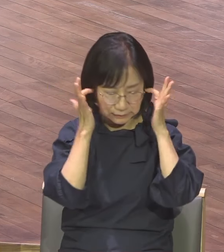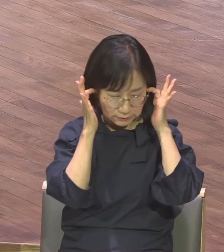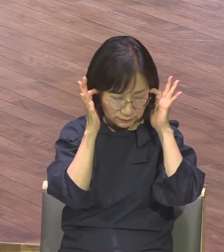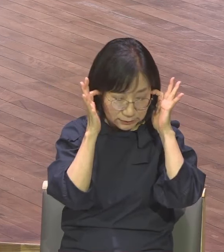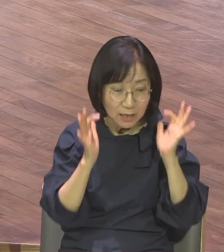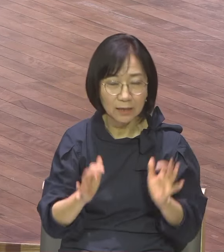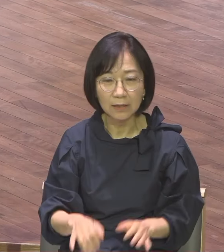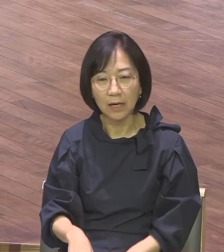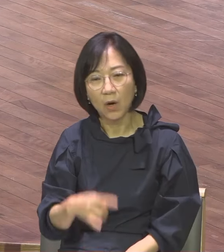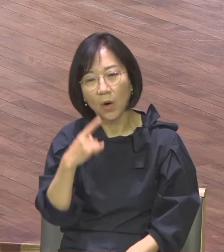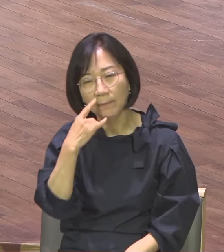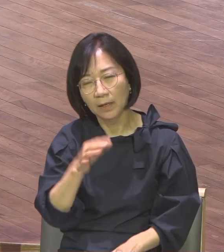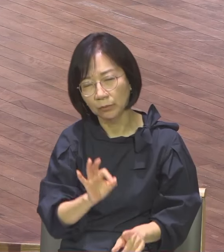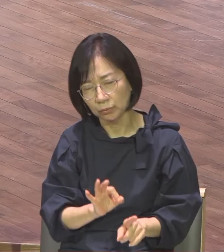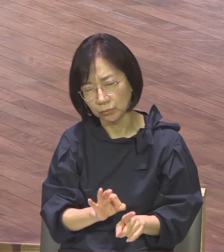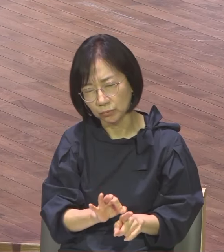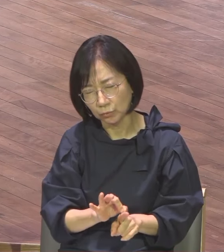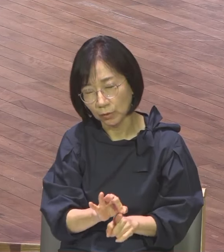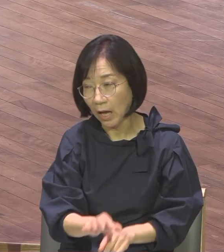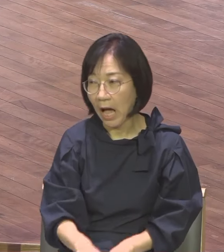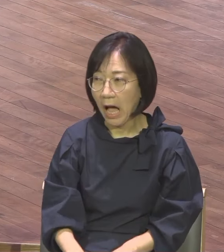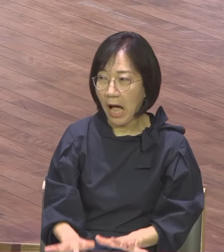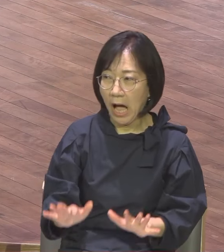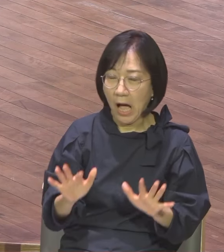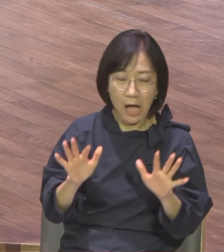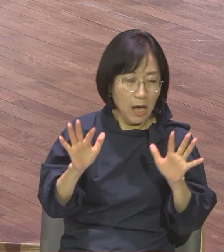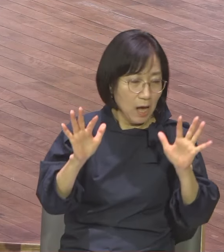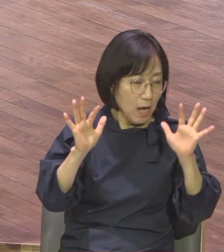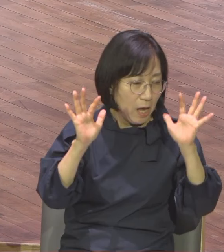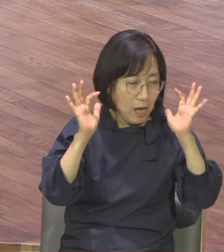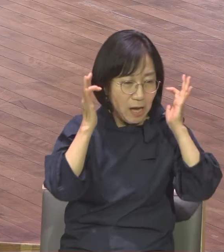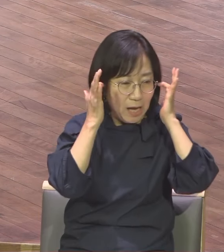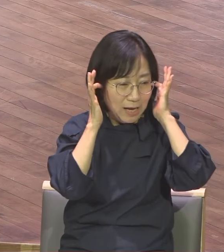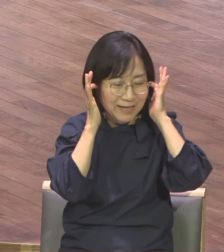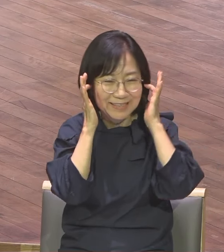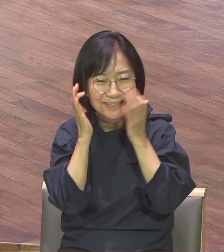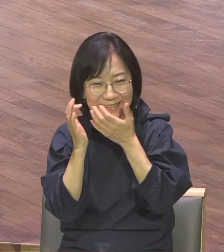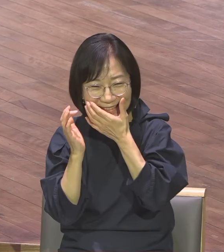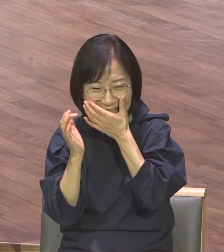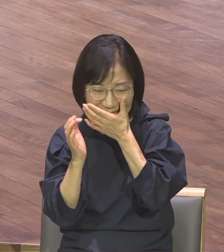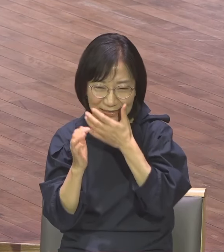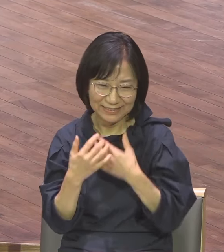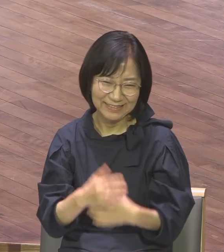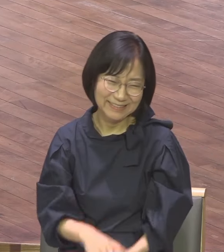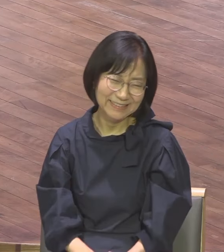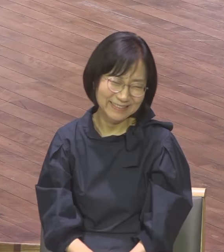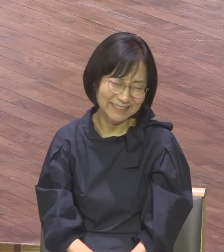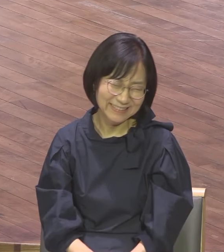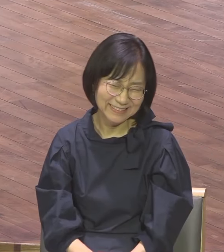우리 어머니 잔소리 유명합니다. 안 보고 보고 싶으면 보면 한 시간 이상 보기 싫어.